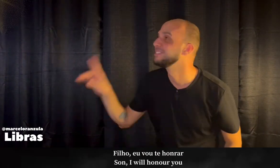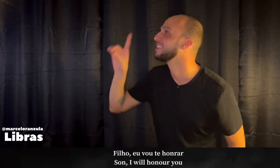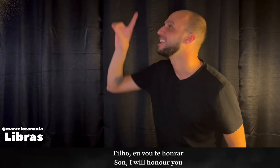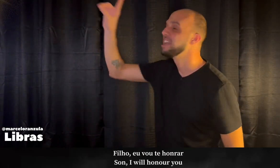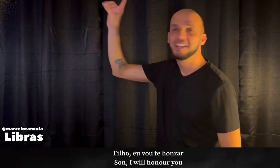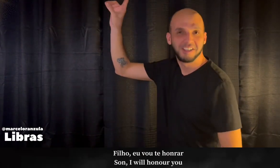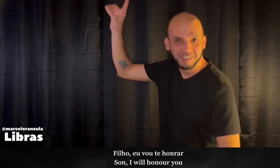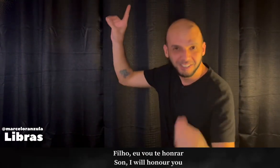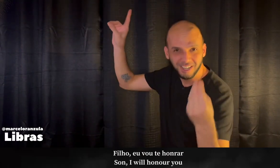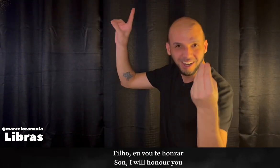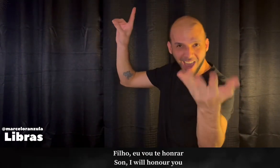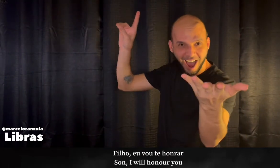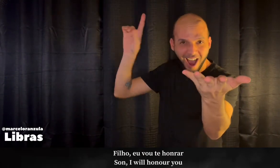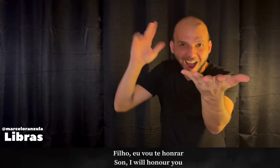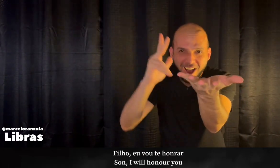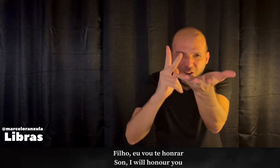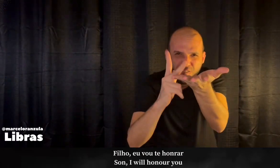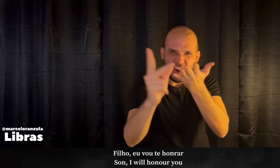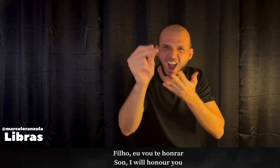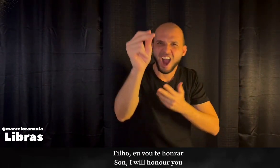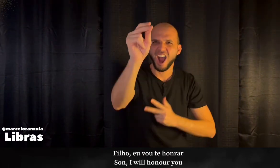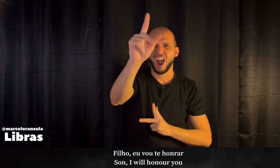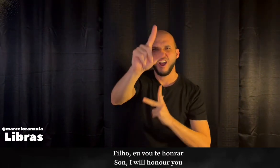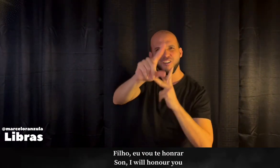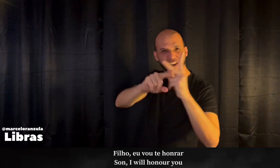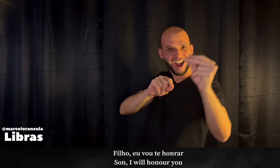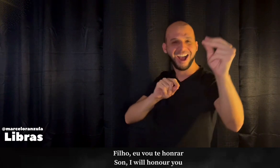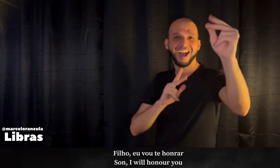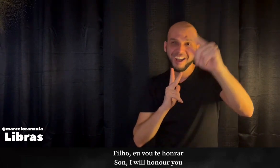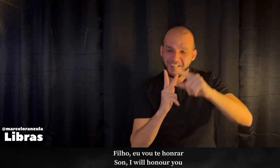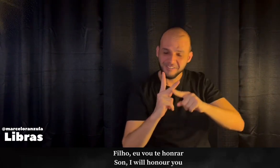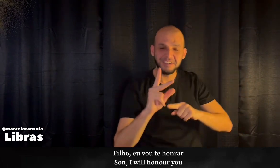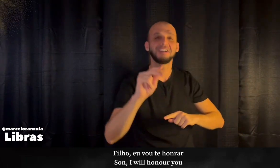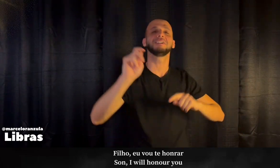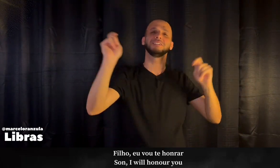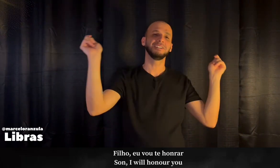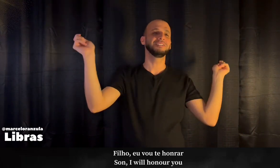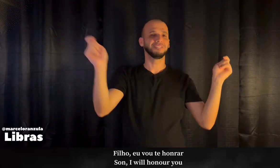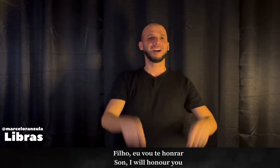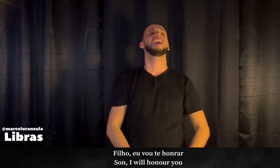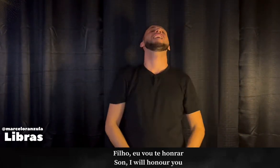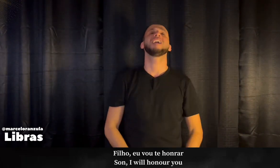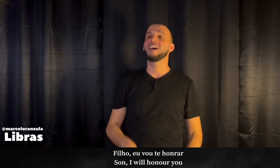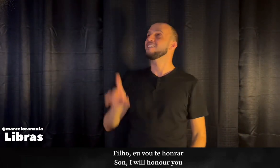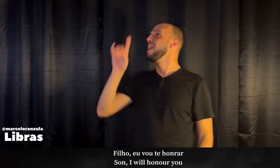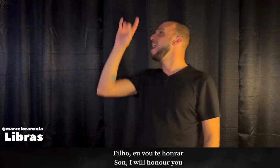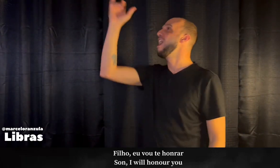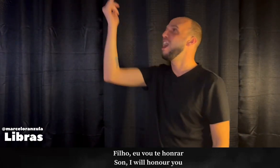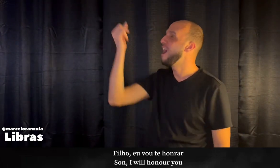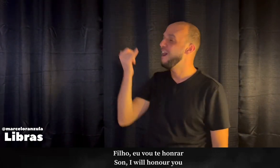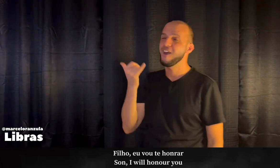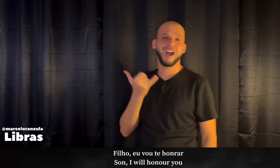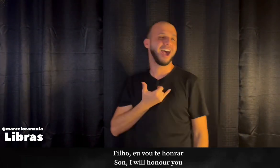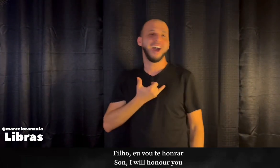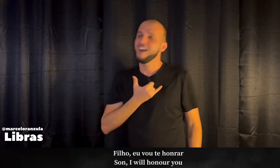honrar Oh,-oh-oh